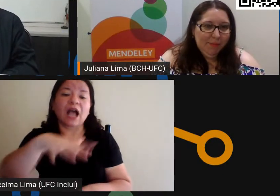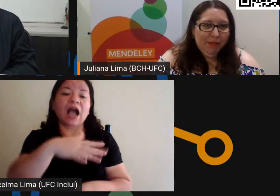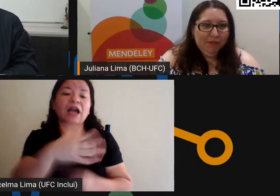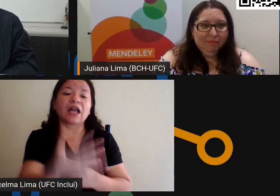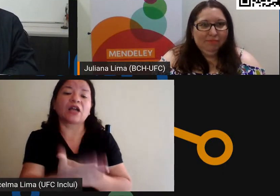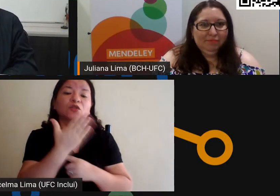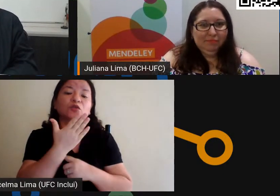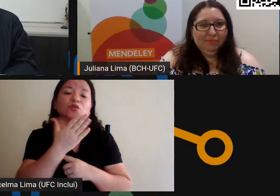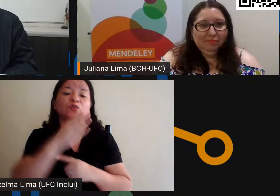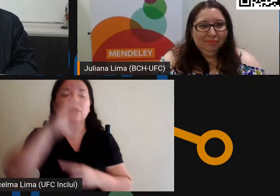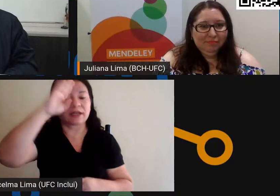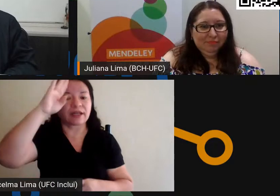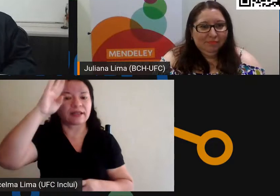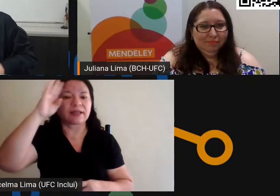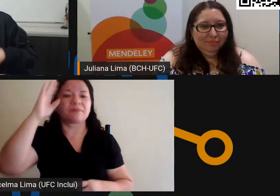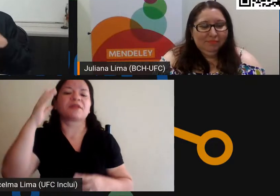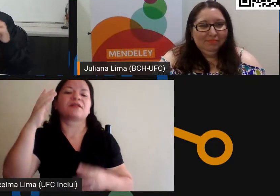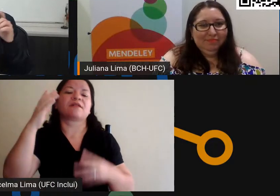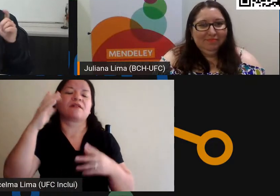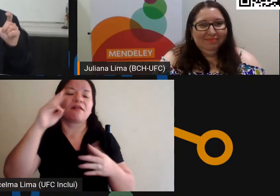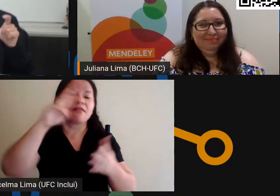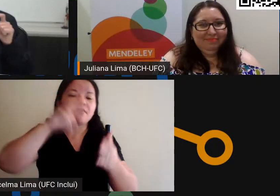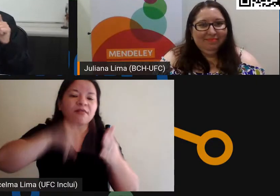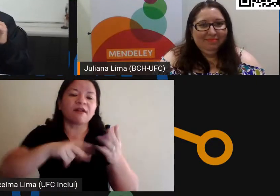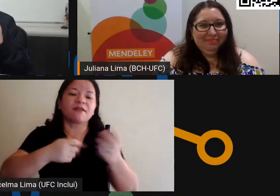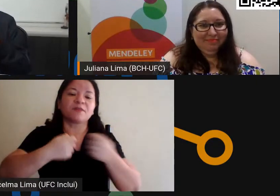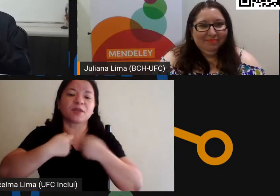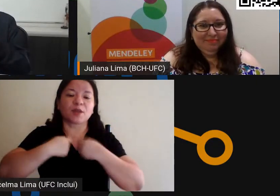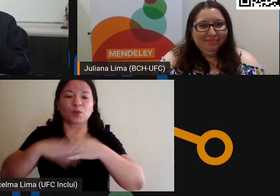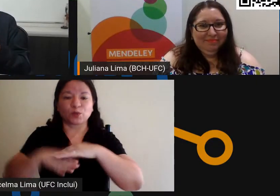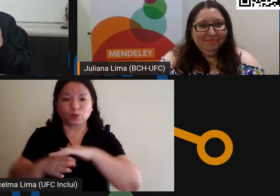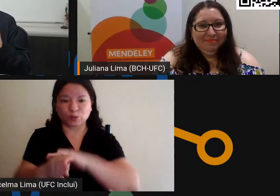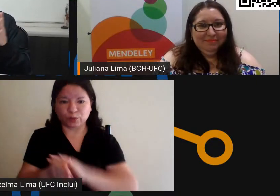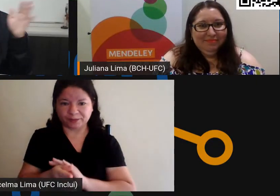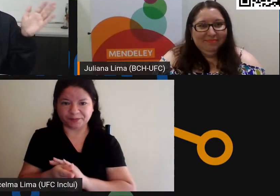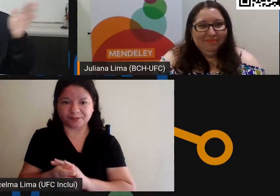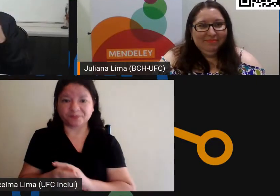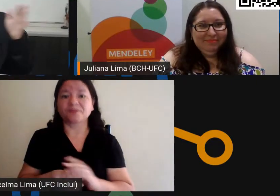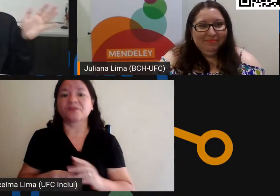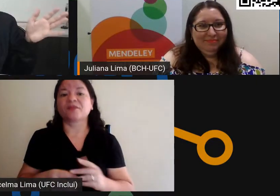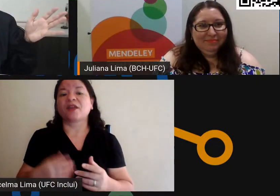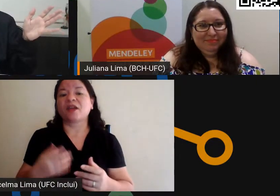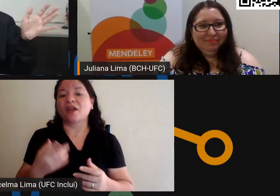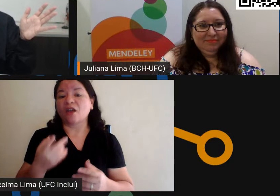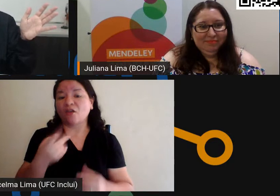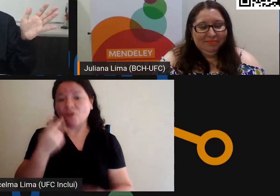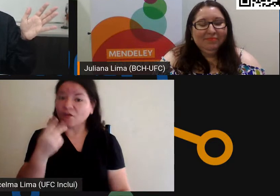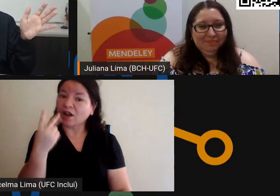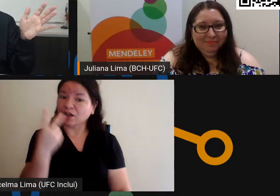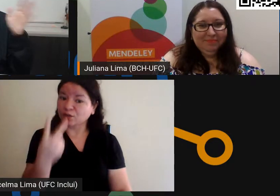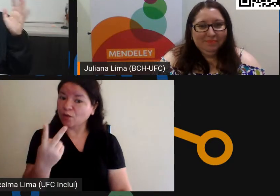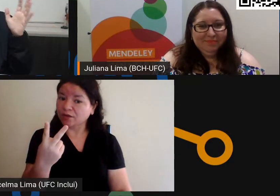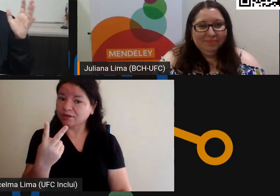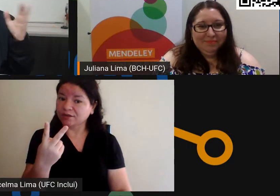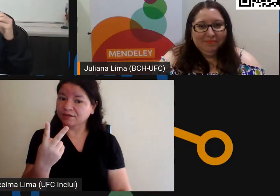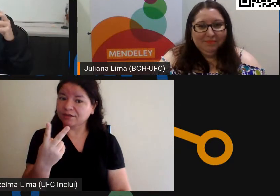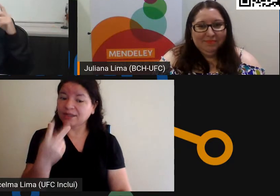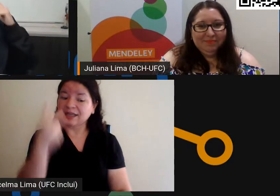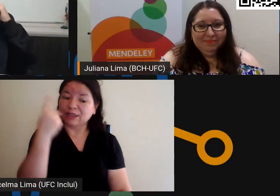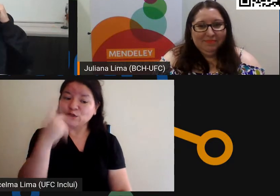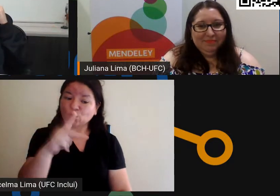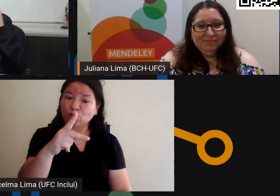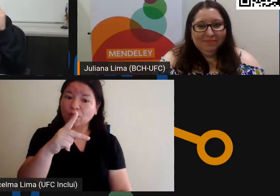escrita acadêmica? Veja bem, eu falei para ler artigos da sua área e de outras áreas. Das duas,